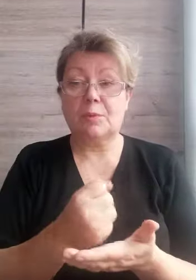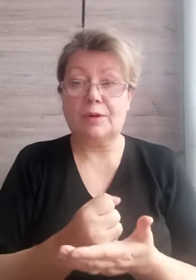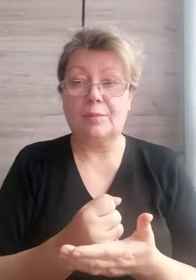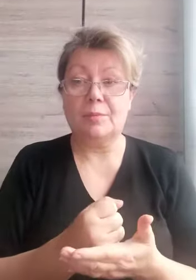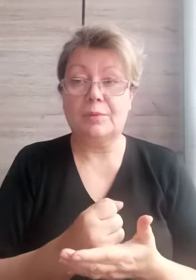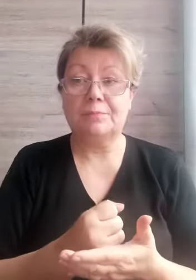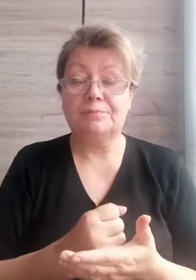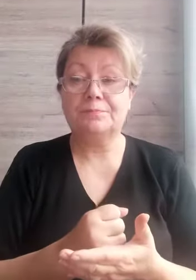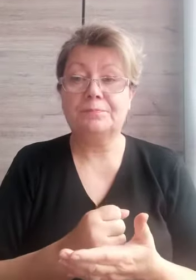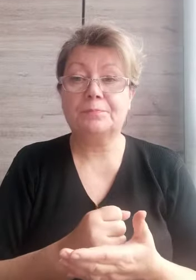poręby.